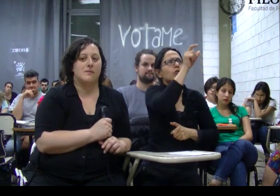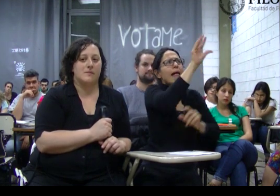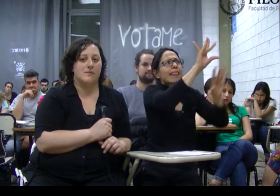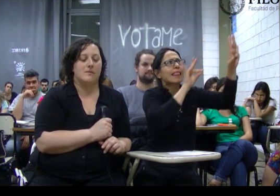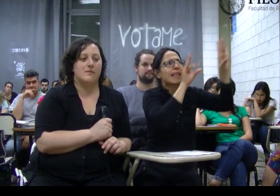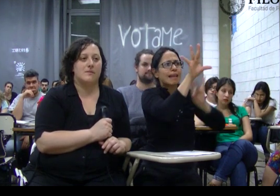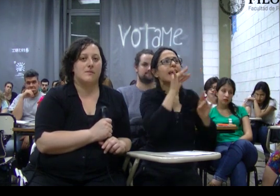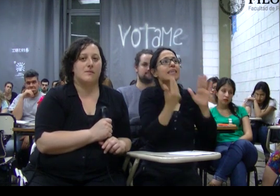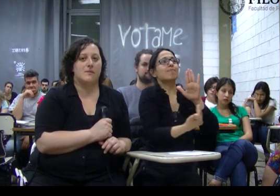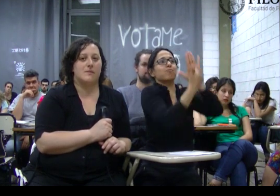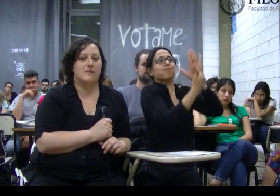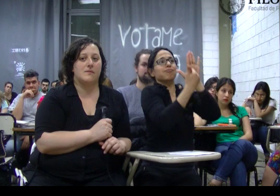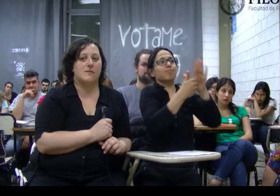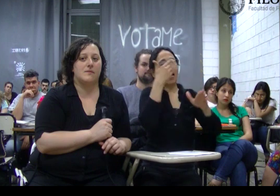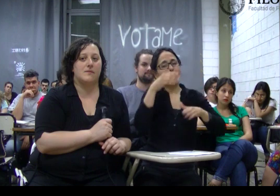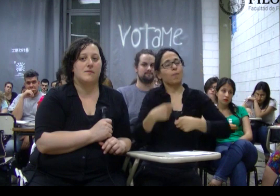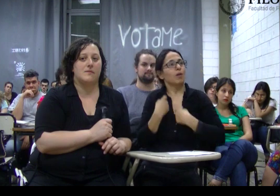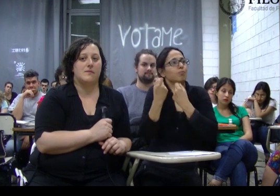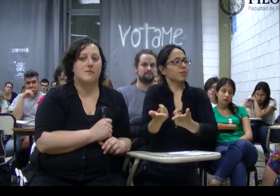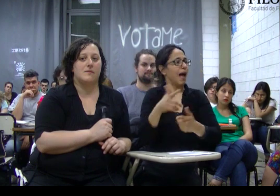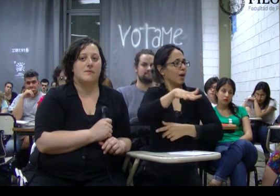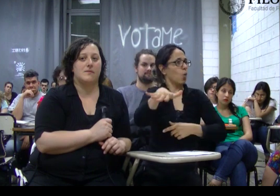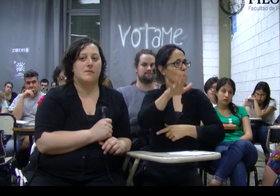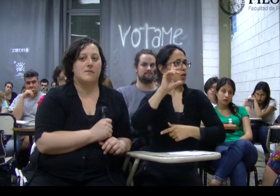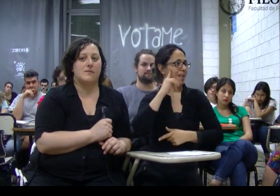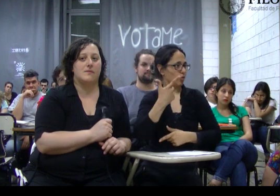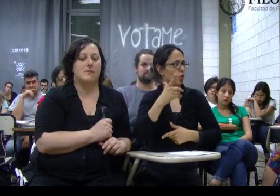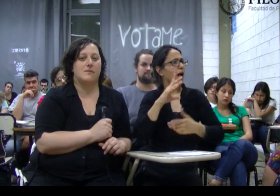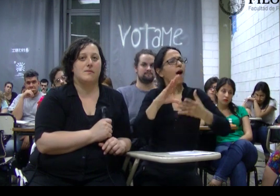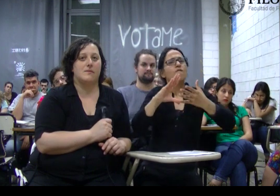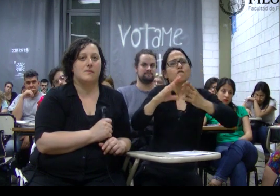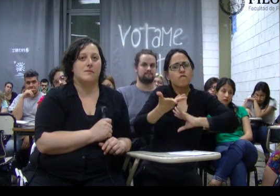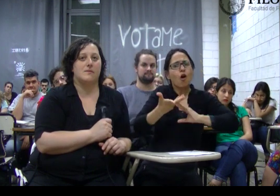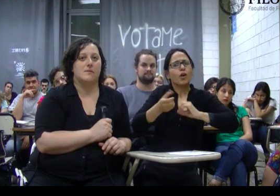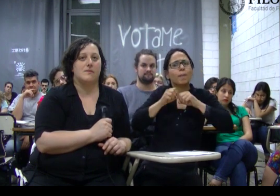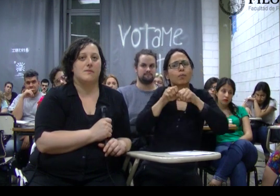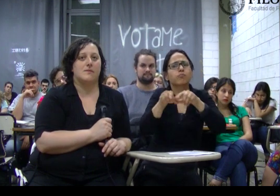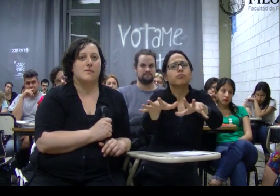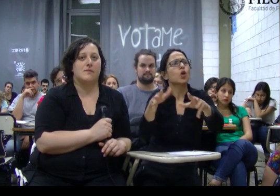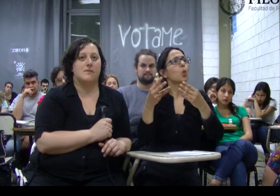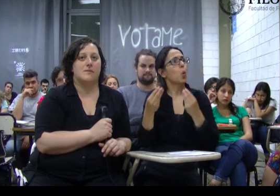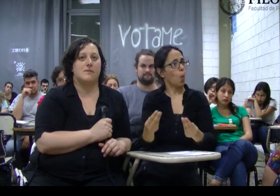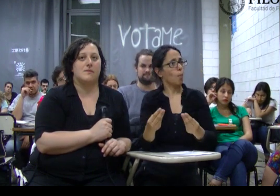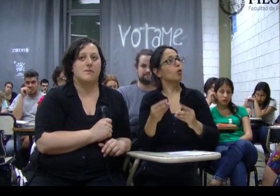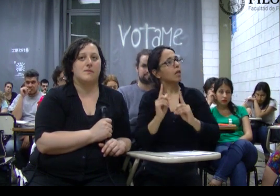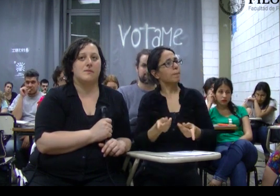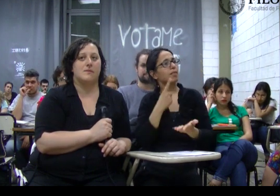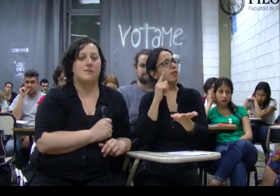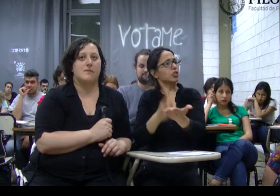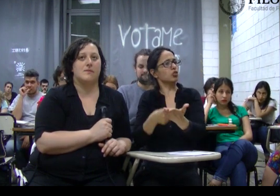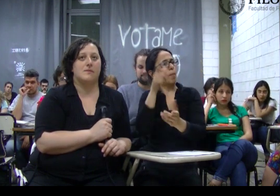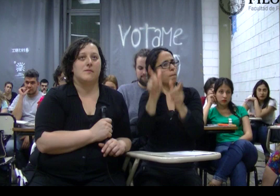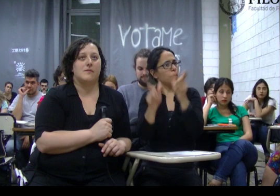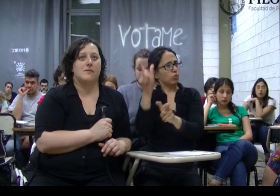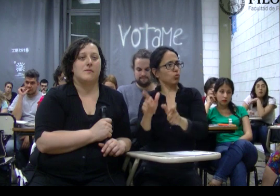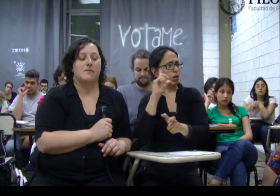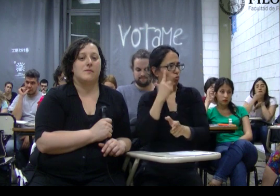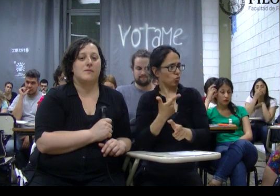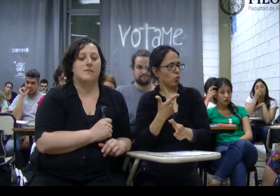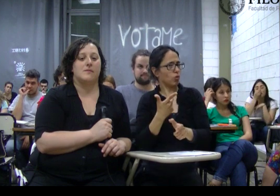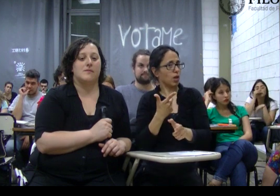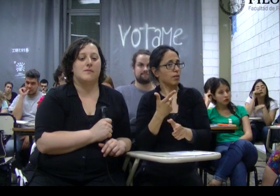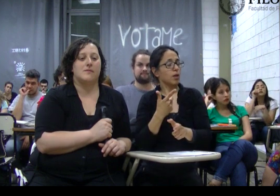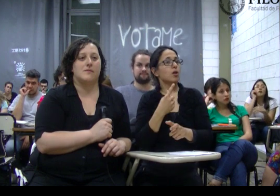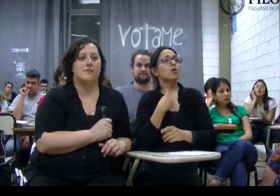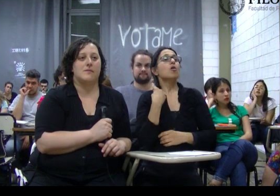para la comunidad sorda y de qué manera lo van a transmitir. Digamos que para nosotros el tema de que